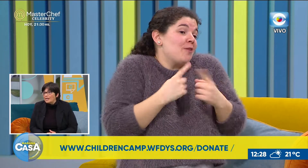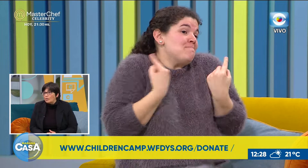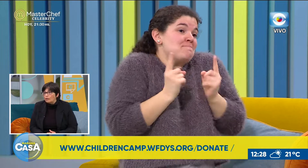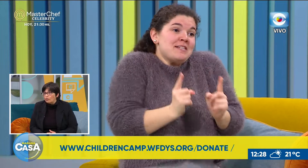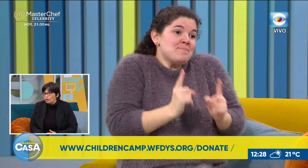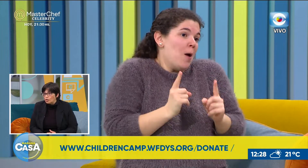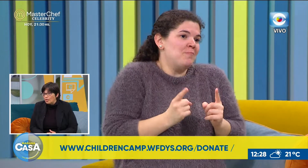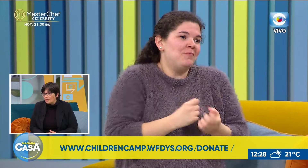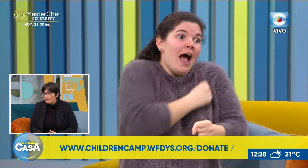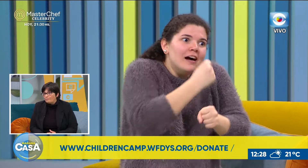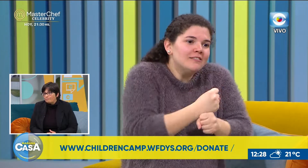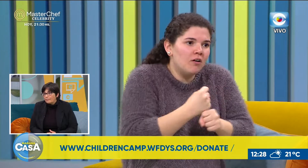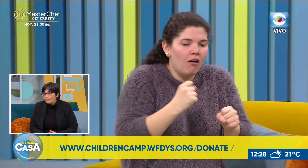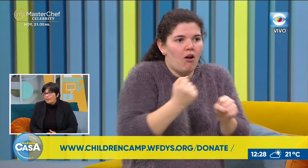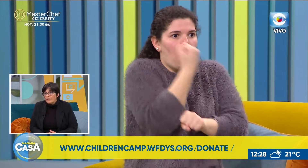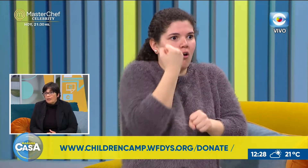seguir recaudando fondos.